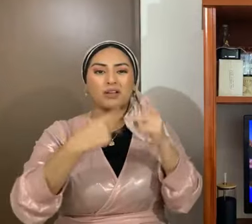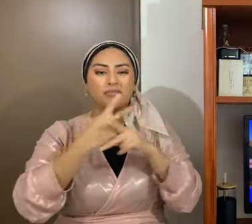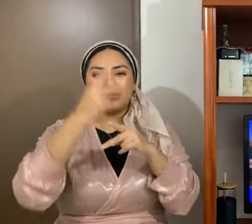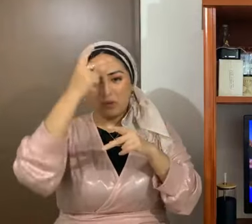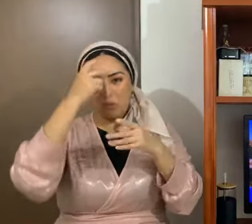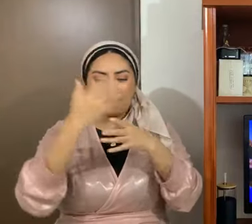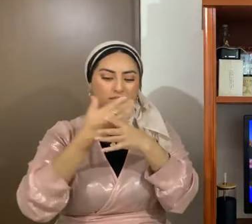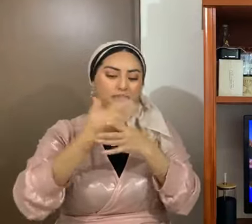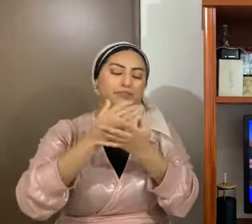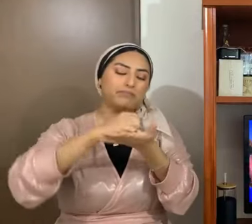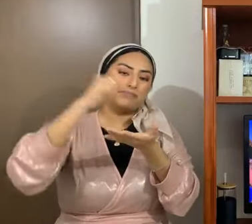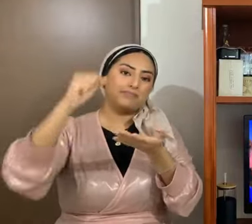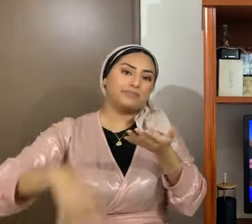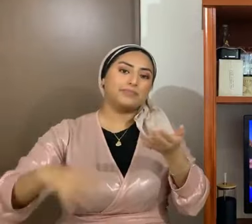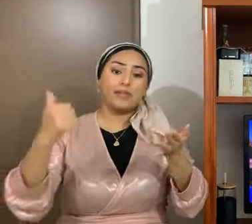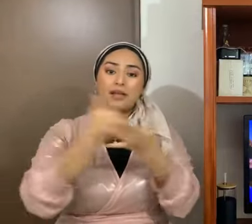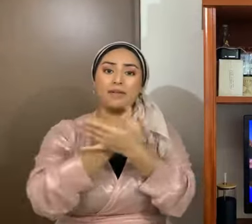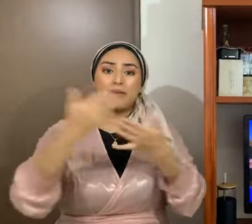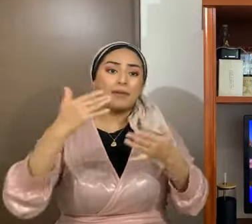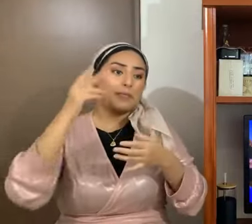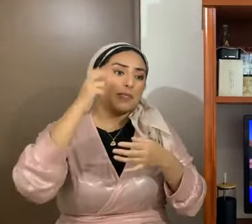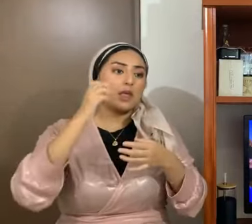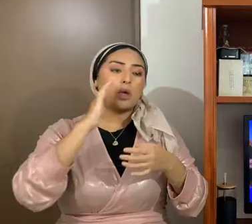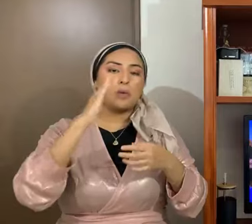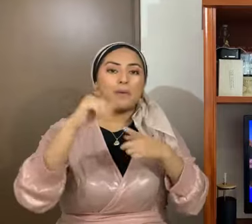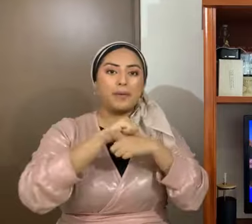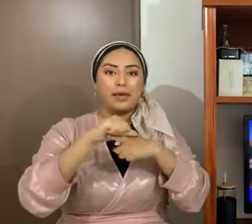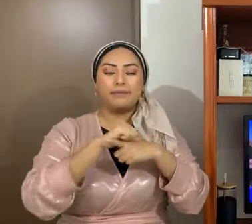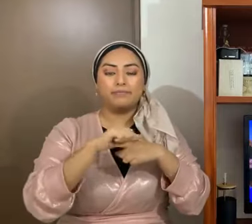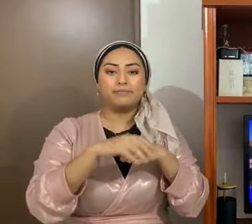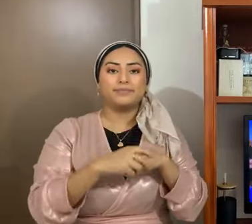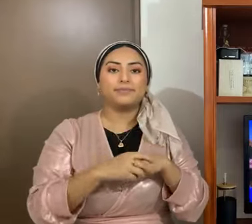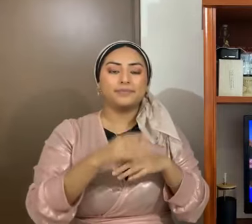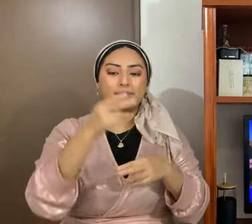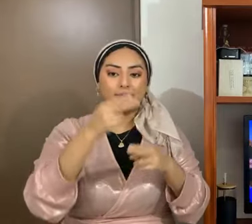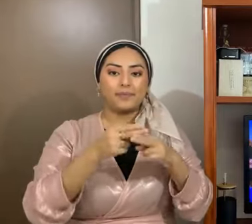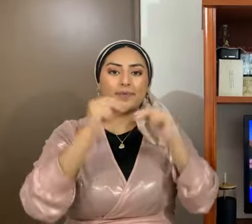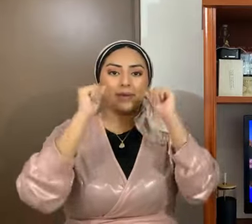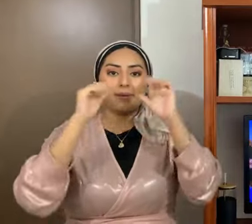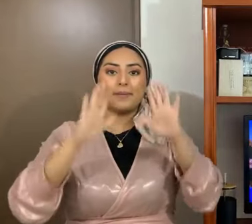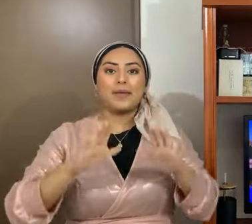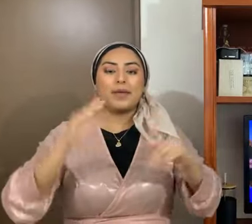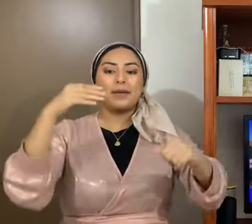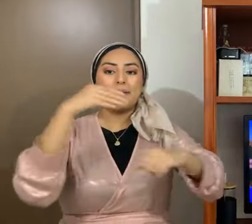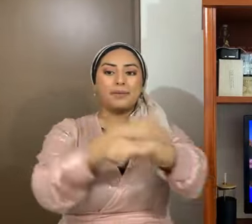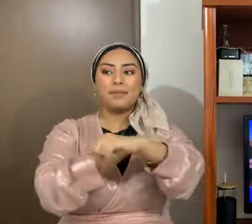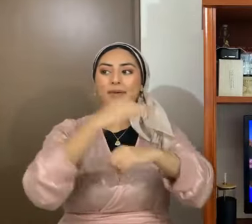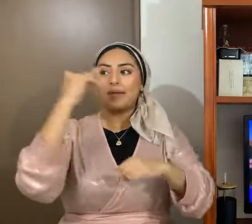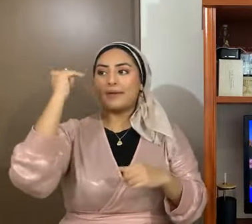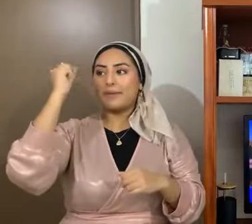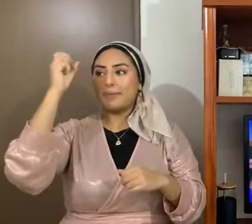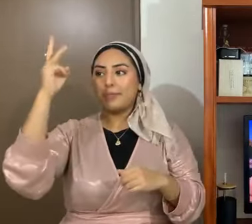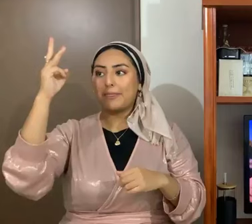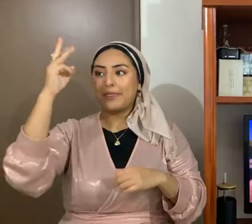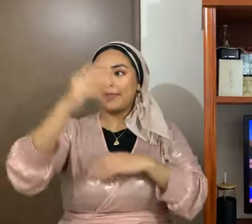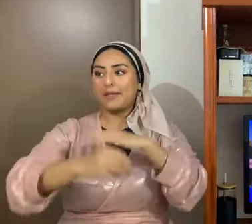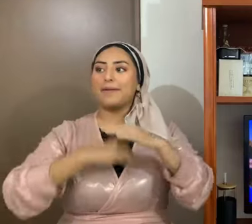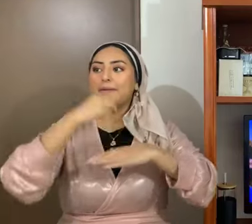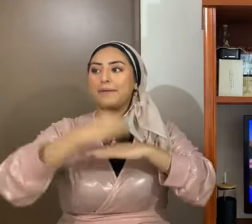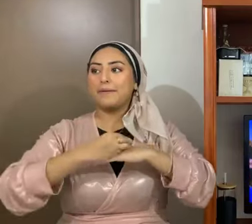nombre. Háblanos y todo lo que oigamos lo llevaremos por obra. En el nombre bendito y poderoso de Yahshua HaMashiach,